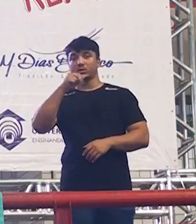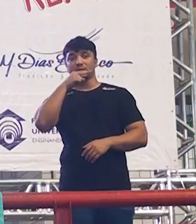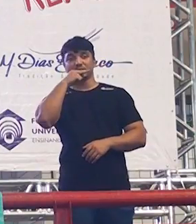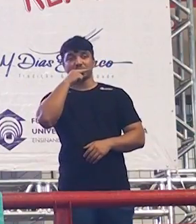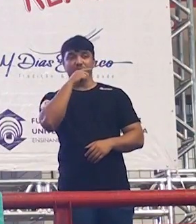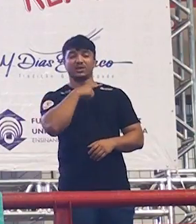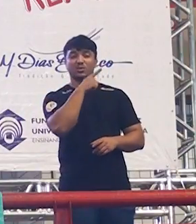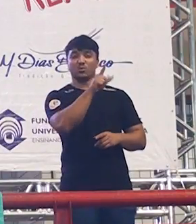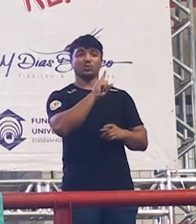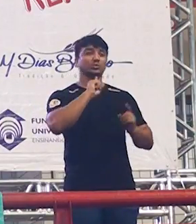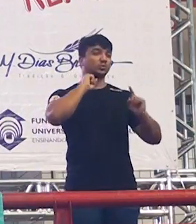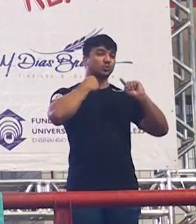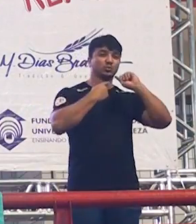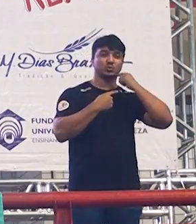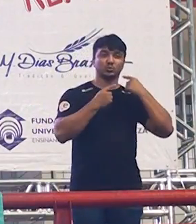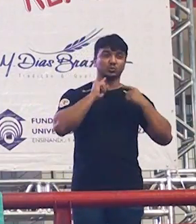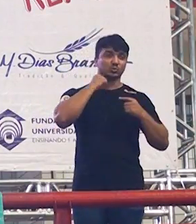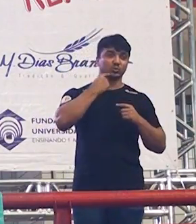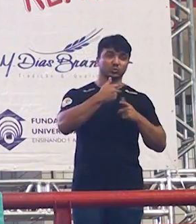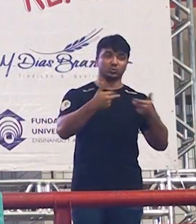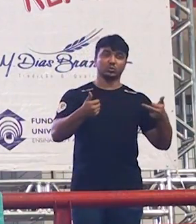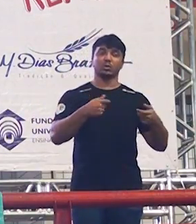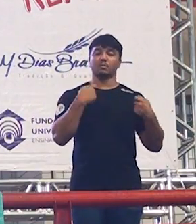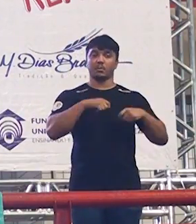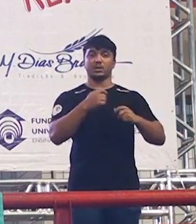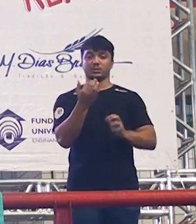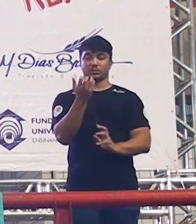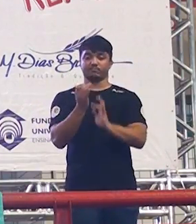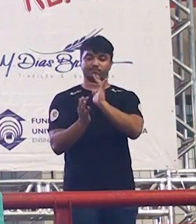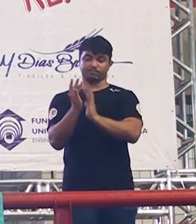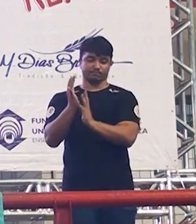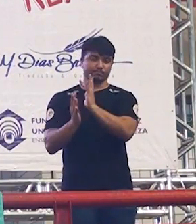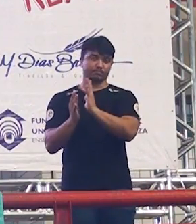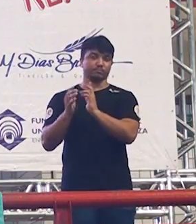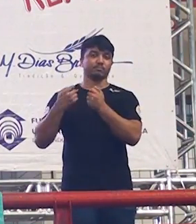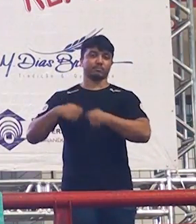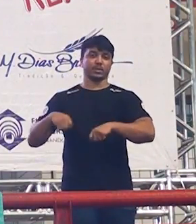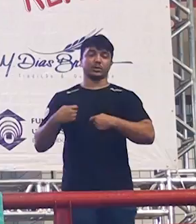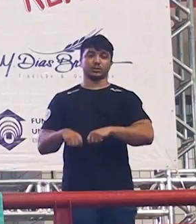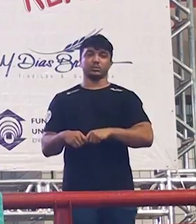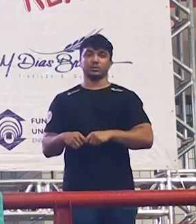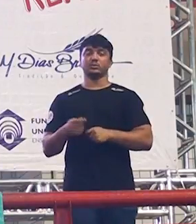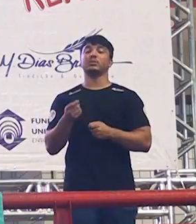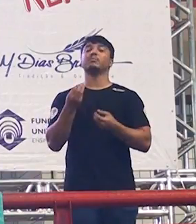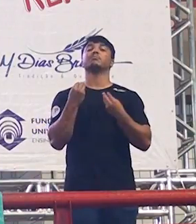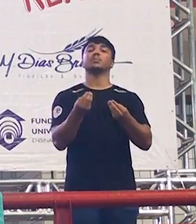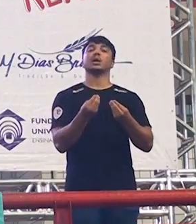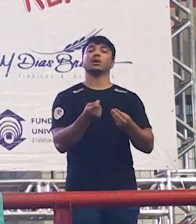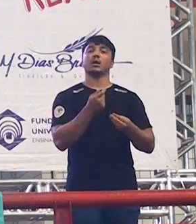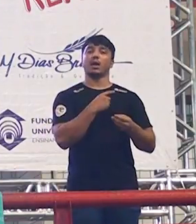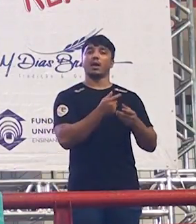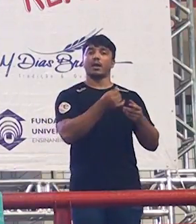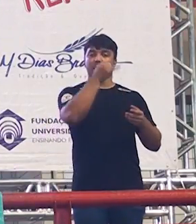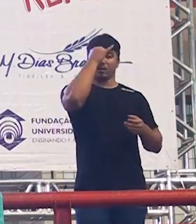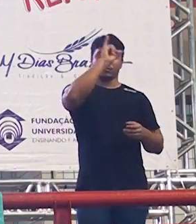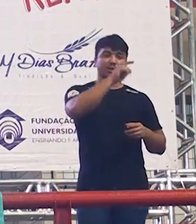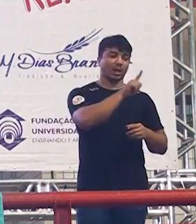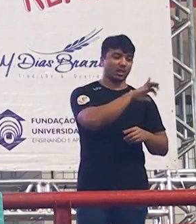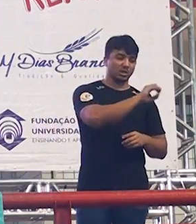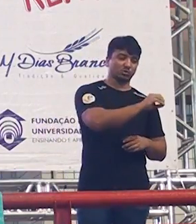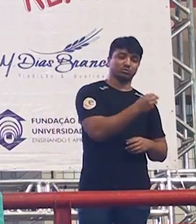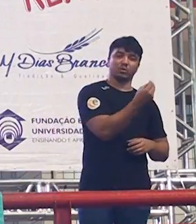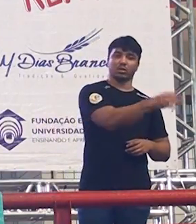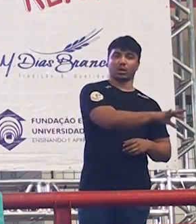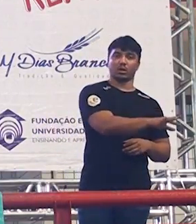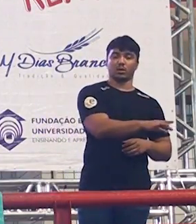tem o bagaço. Esse material ele tem que ser queimado, incinerado, para poder não ter que jogar isso aí no